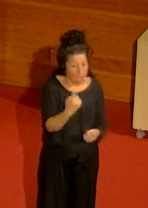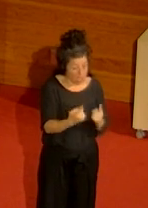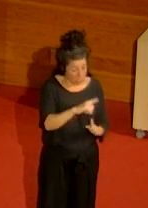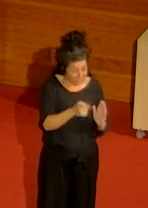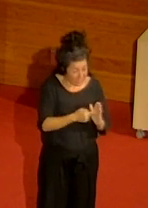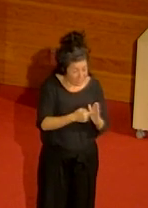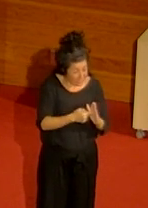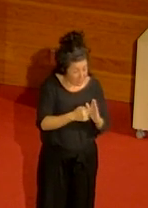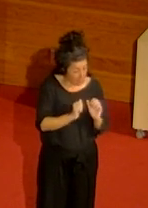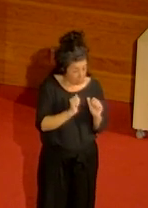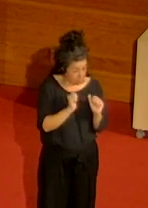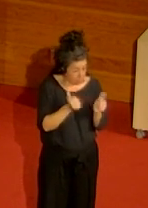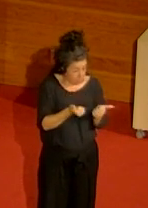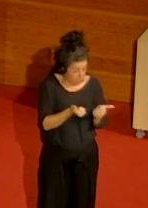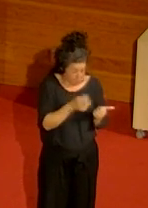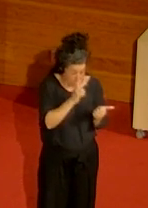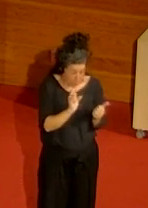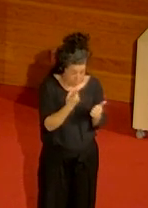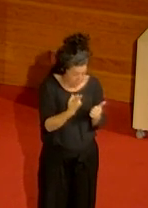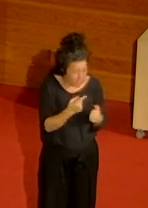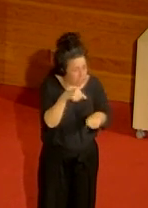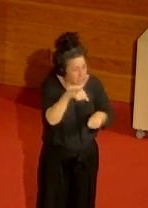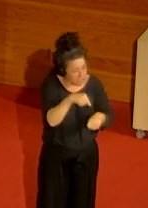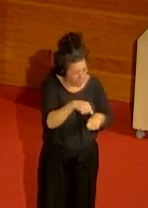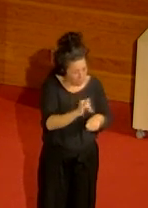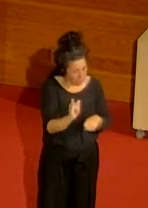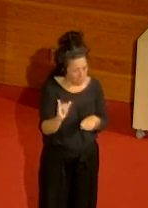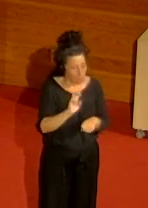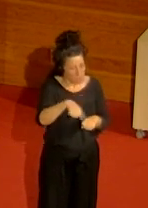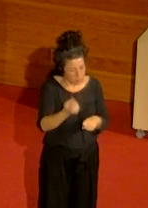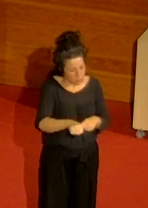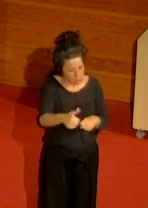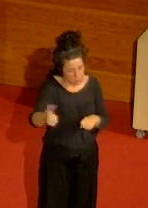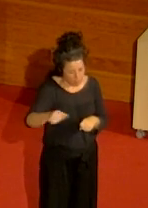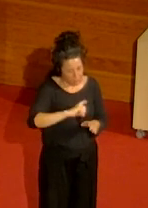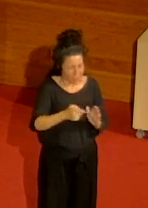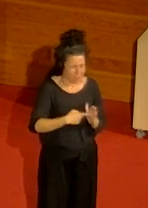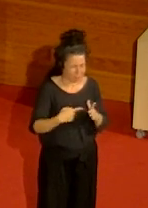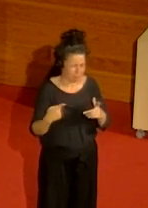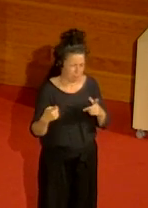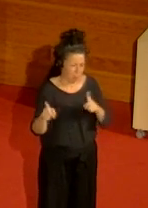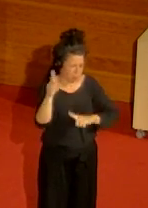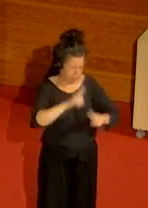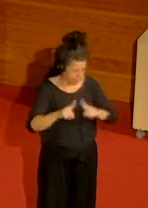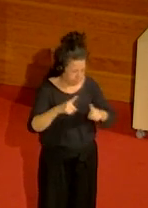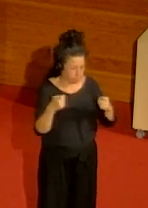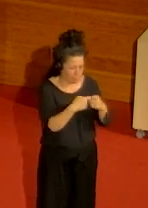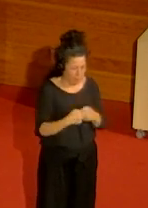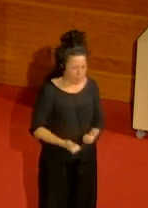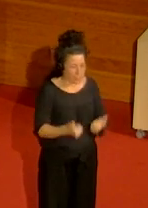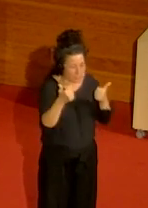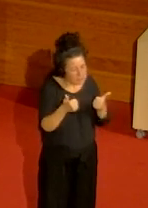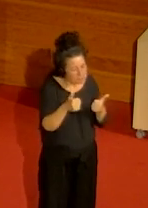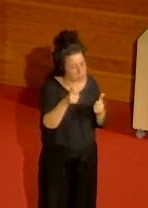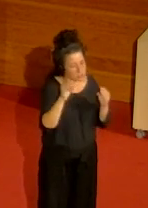aunque sean aunque se haya aprobado otras más polémicas y eran gente además en general de gente muy bien formada y muy bien